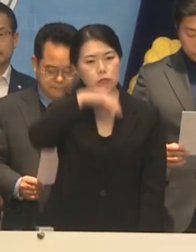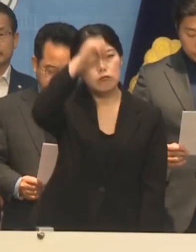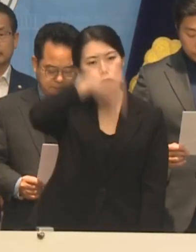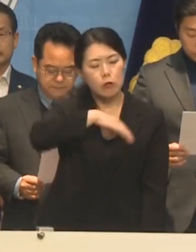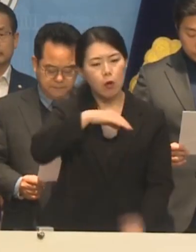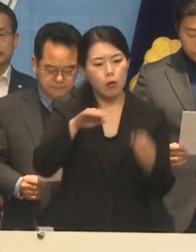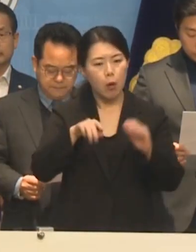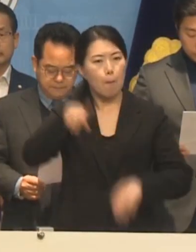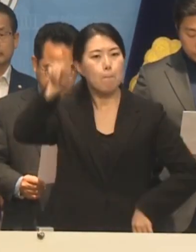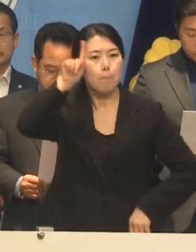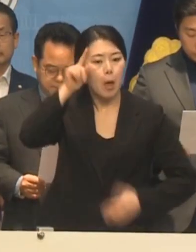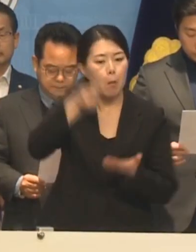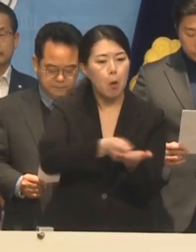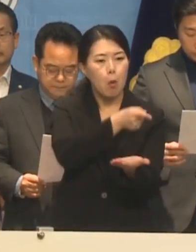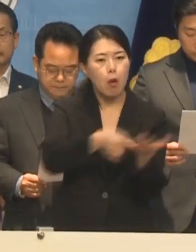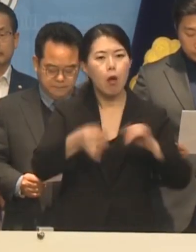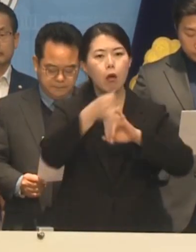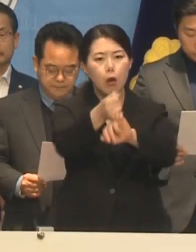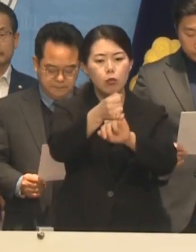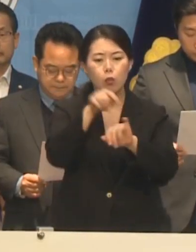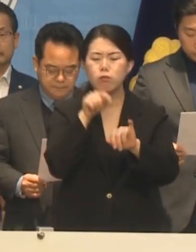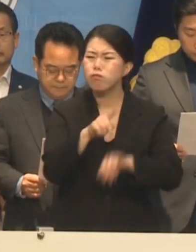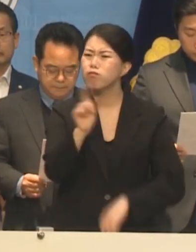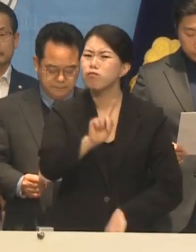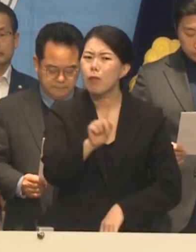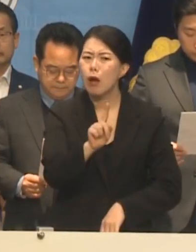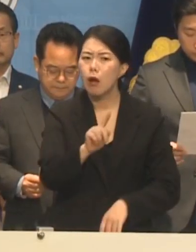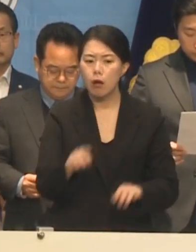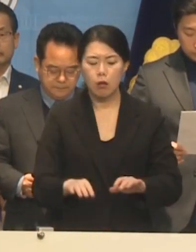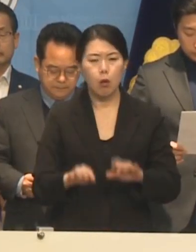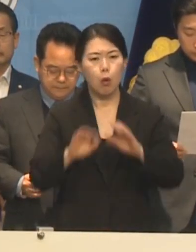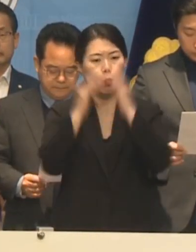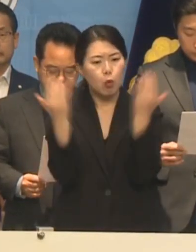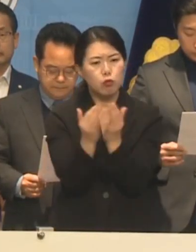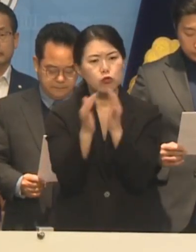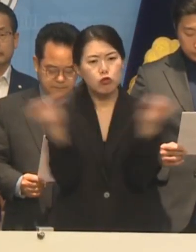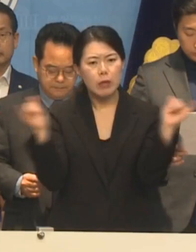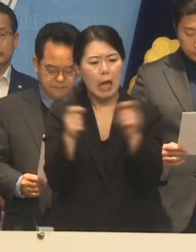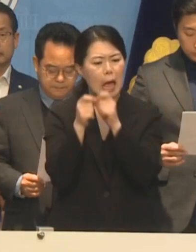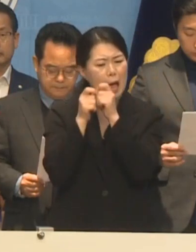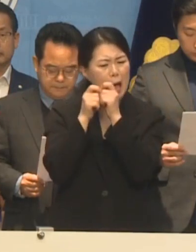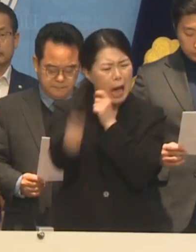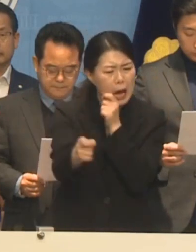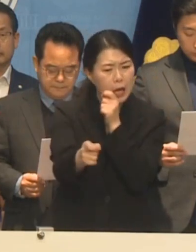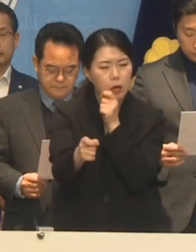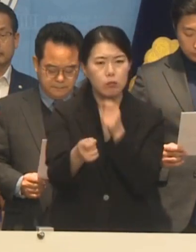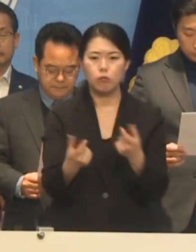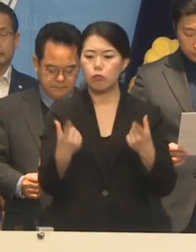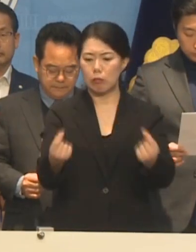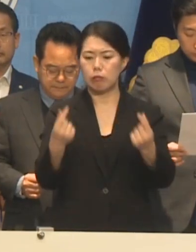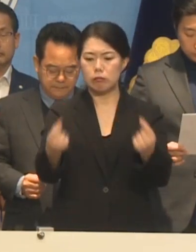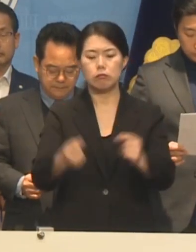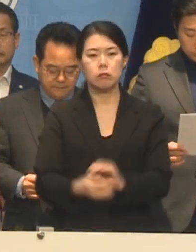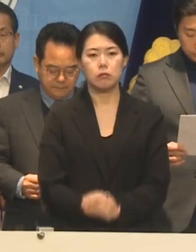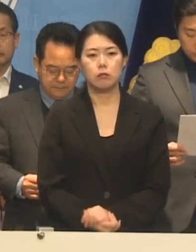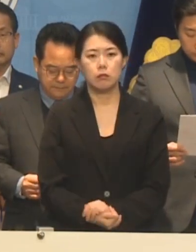전액 변제 약속은 그 자체로 대국민 사기극이 될 수밖에